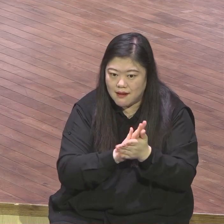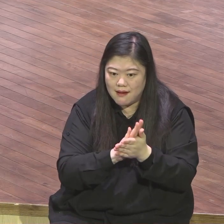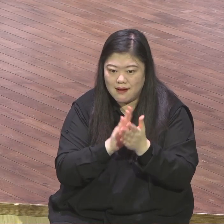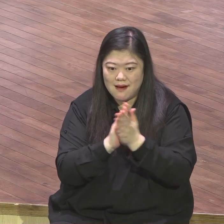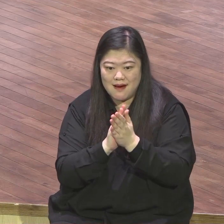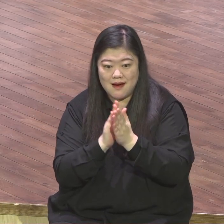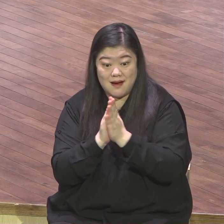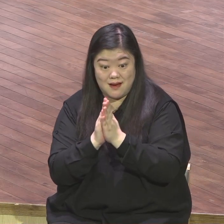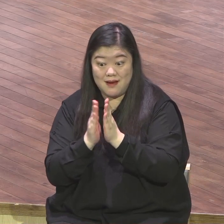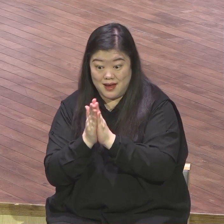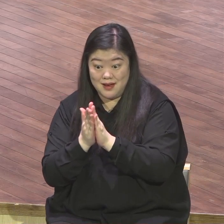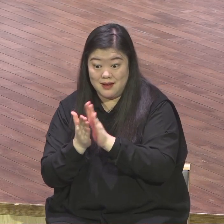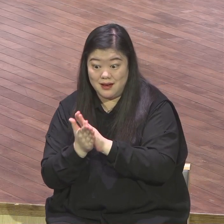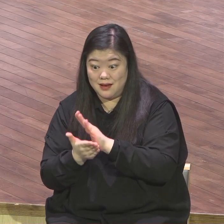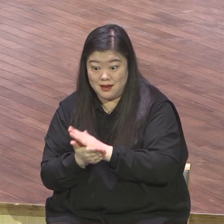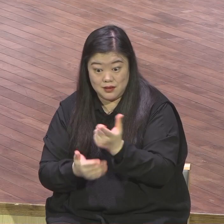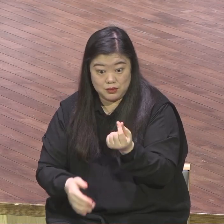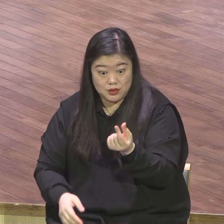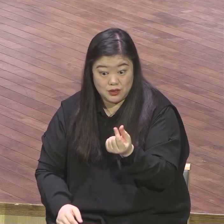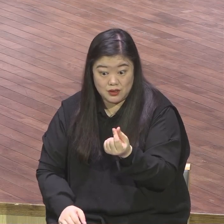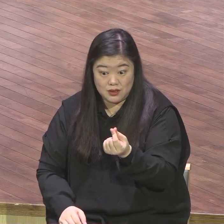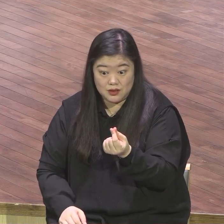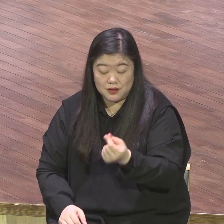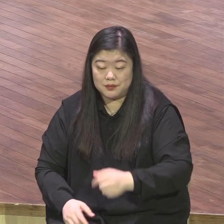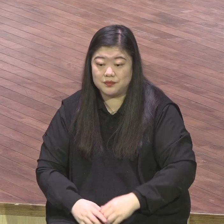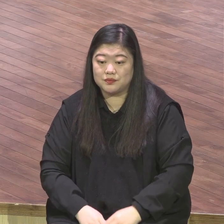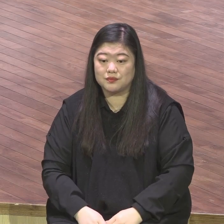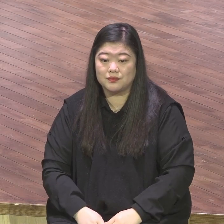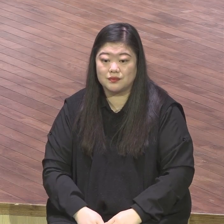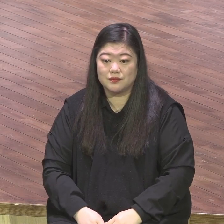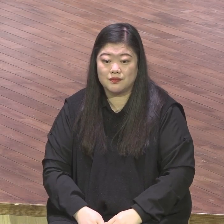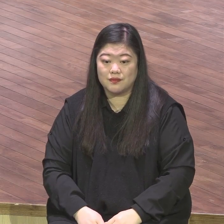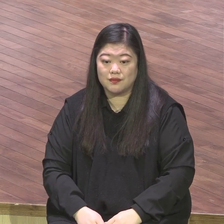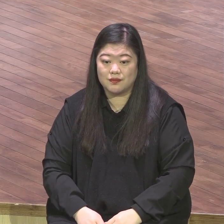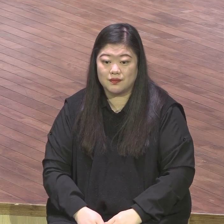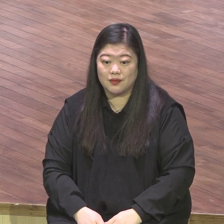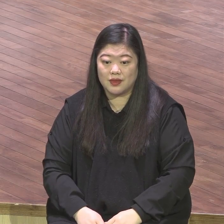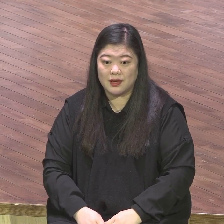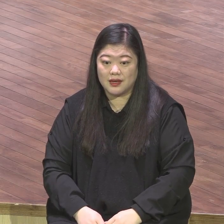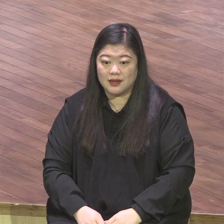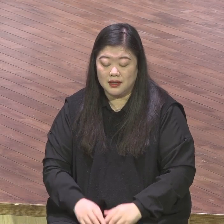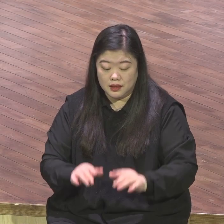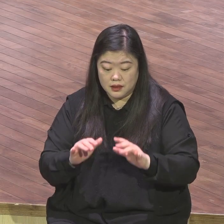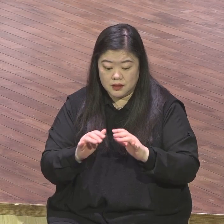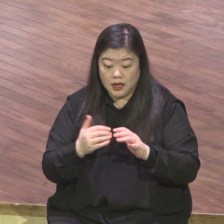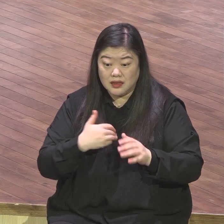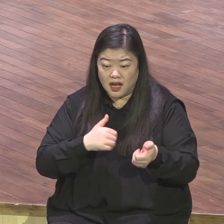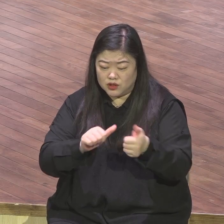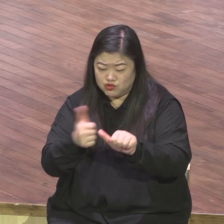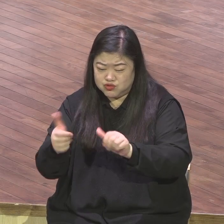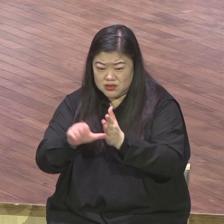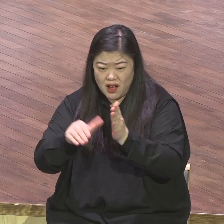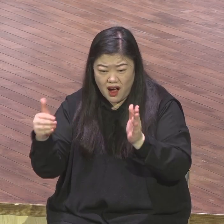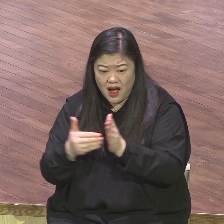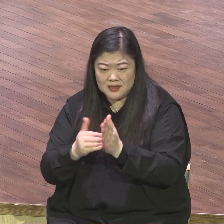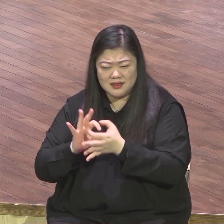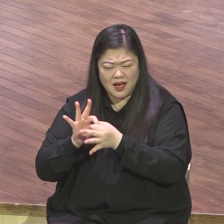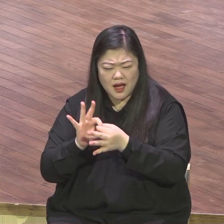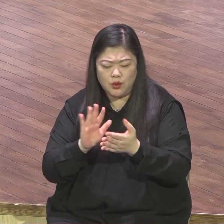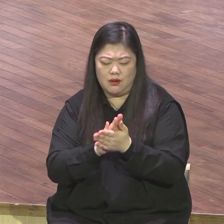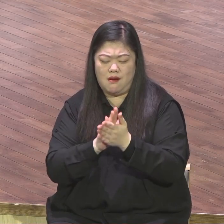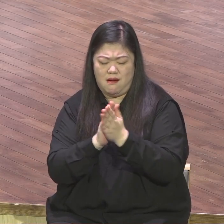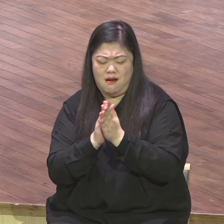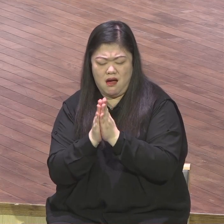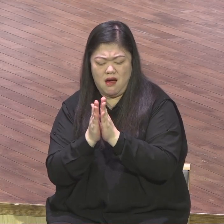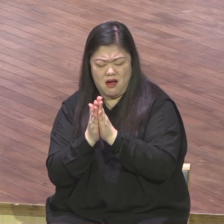깨는 것입니다. 이것을 어떻게 보면요, 이 땅의 삶을 마무리하는 그 시간까지도 계속 깨야 될 거예요.